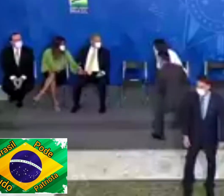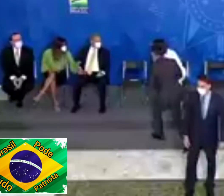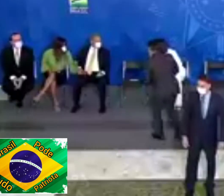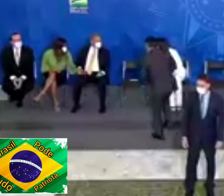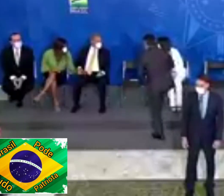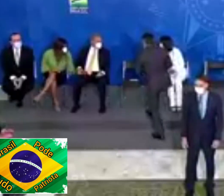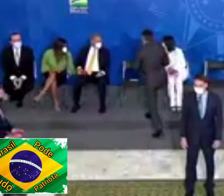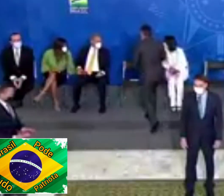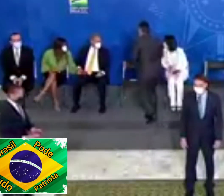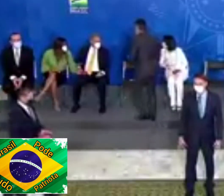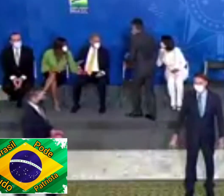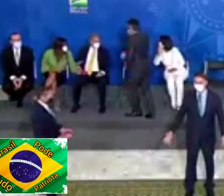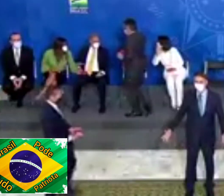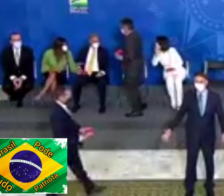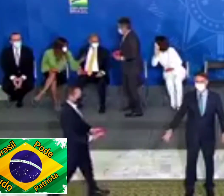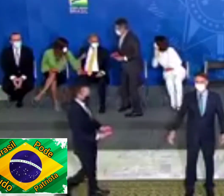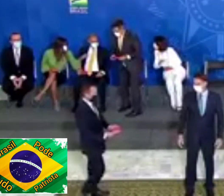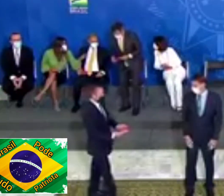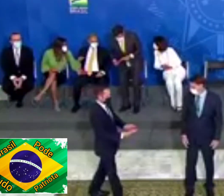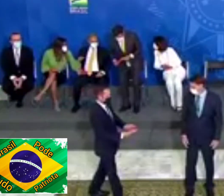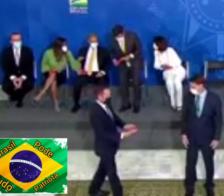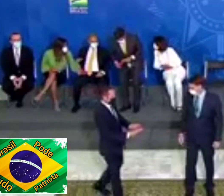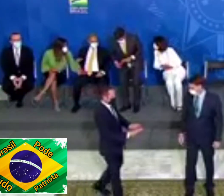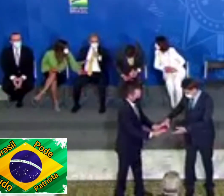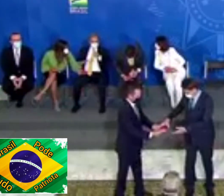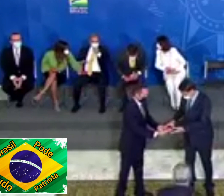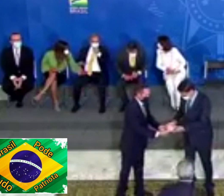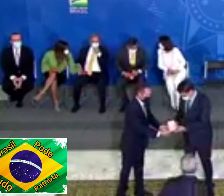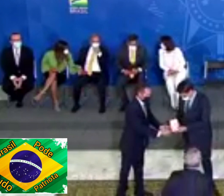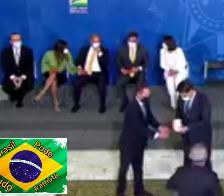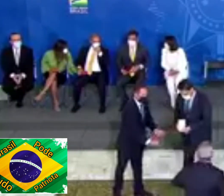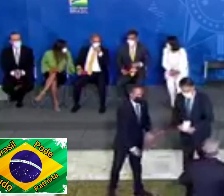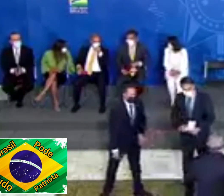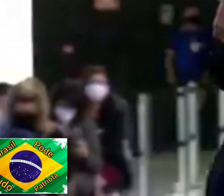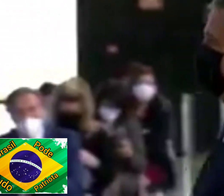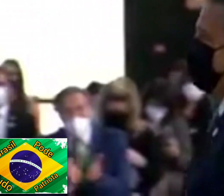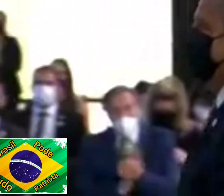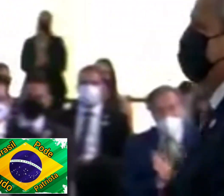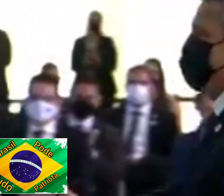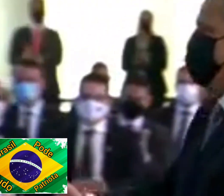General Braga Neto, ministro de Estado da Defesa.